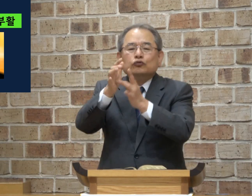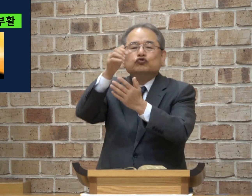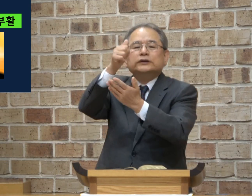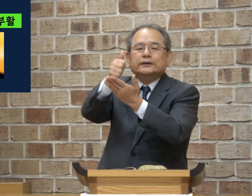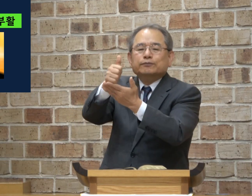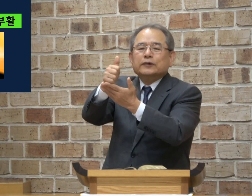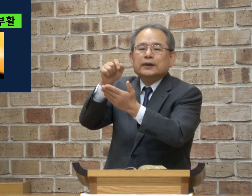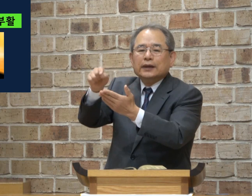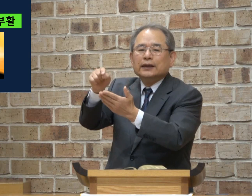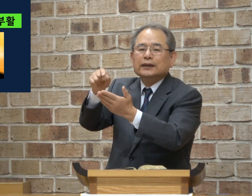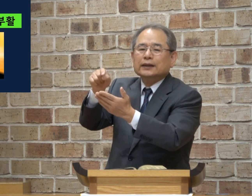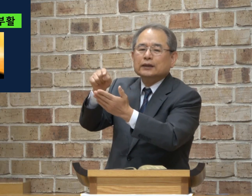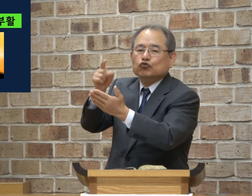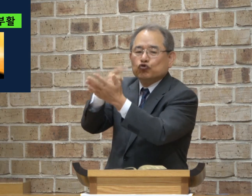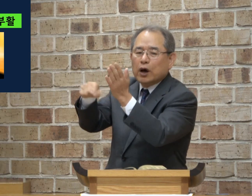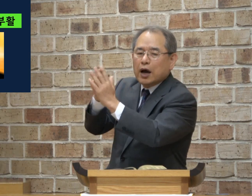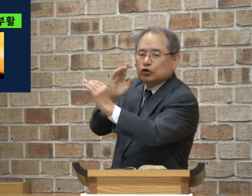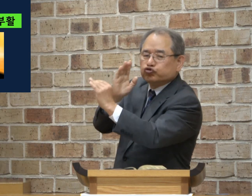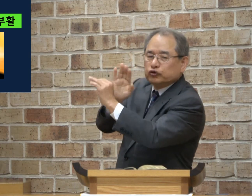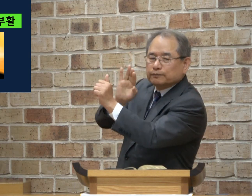그 말씀은 다 예수님이